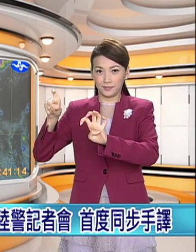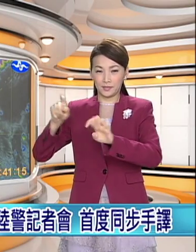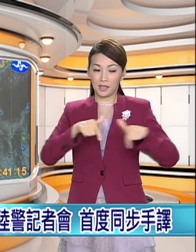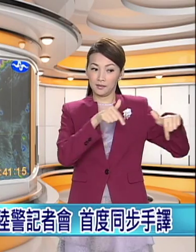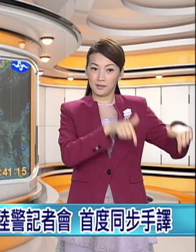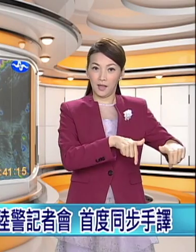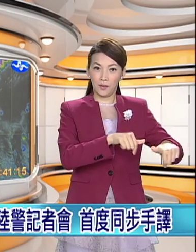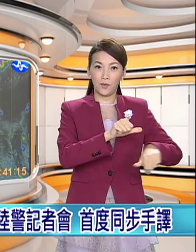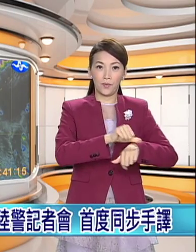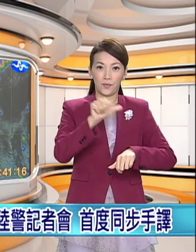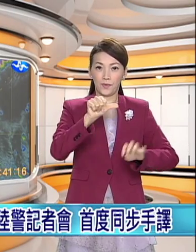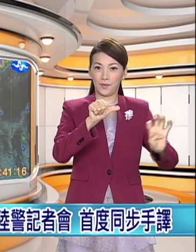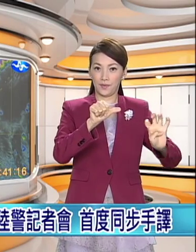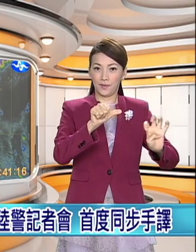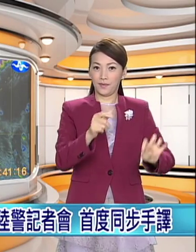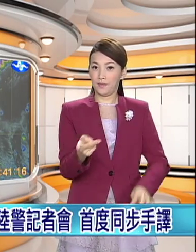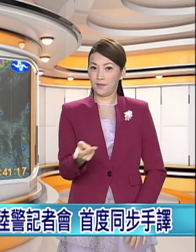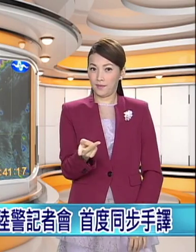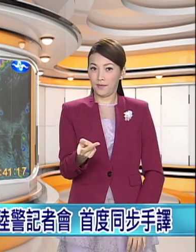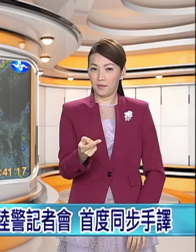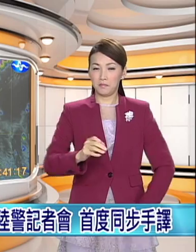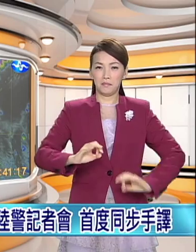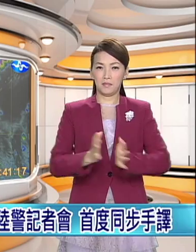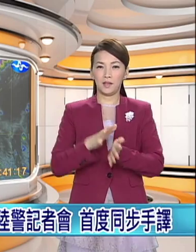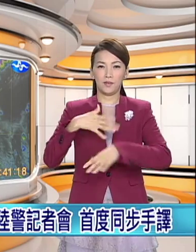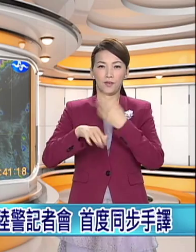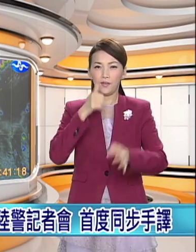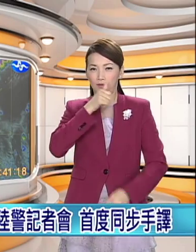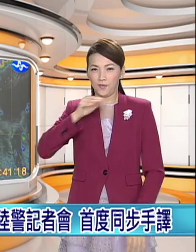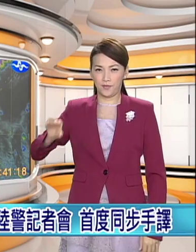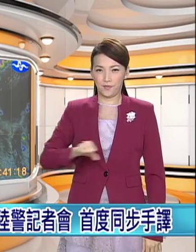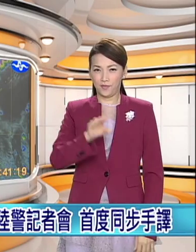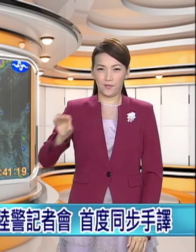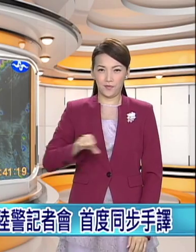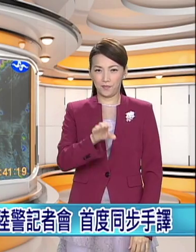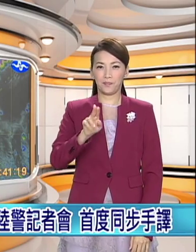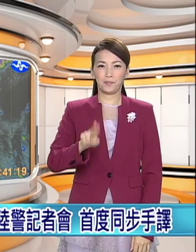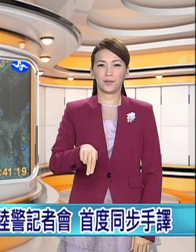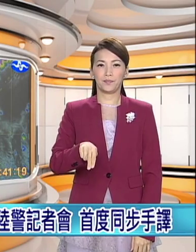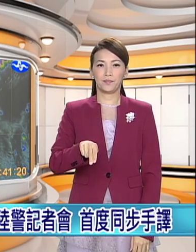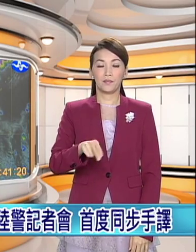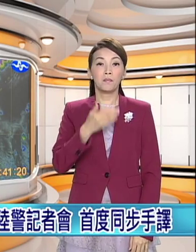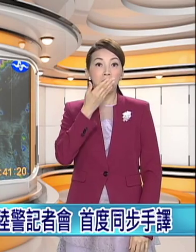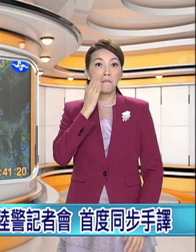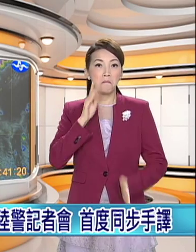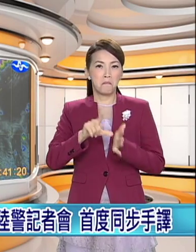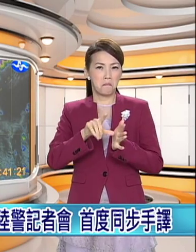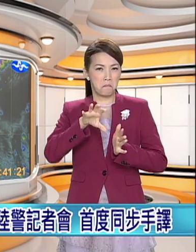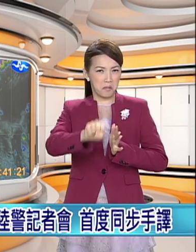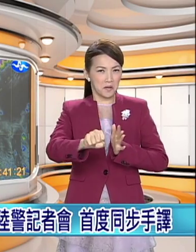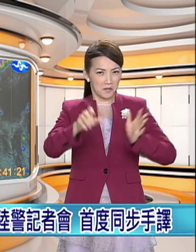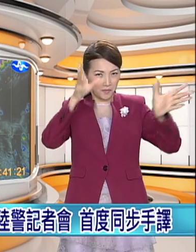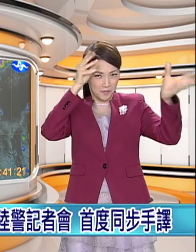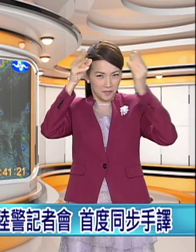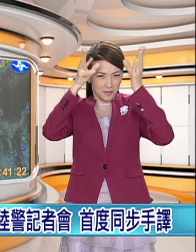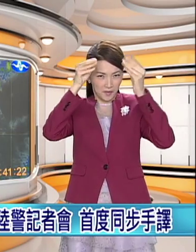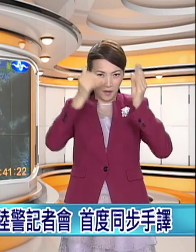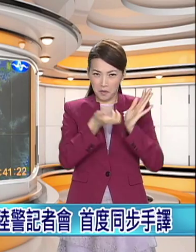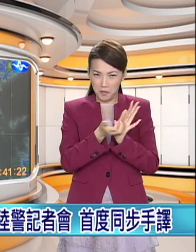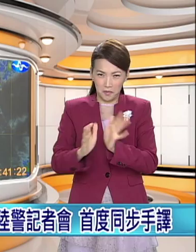的5:40两场记者会同步提供手语翻译，请听众朋友多加利用，做好防